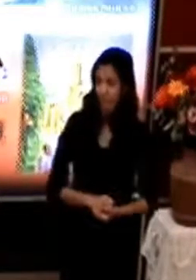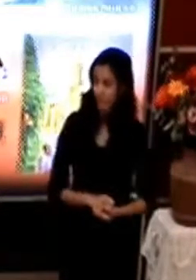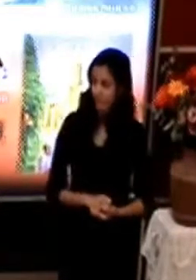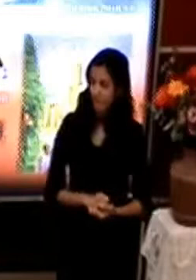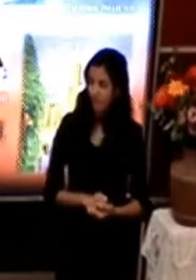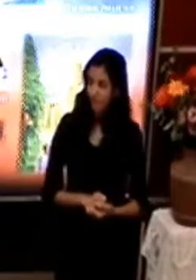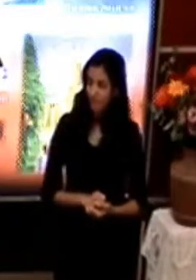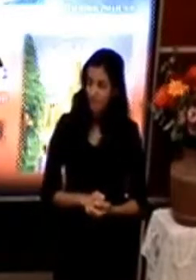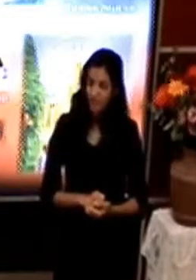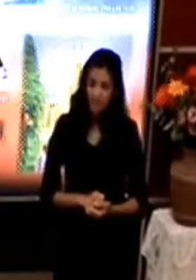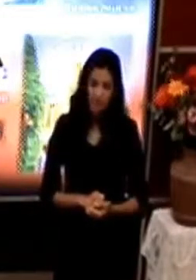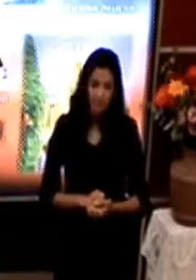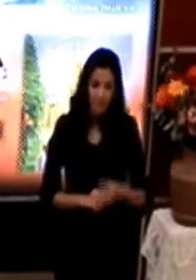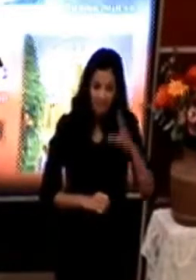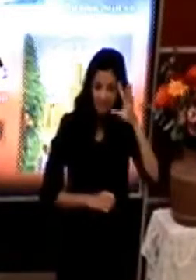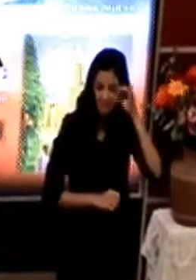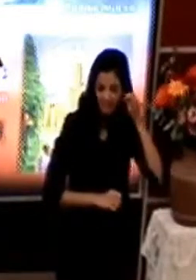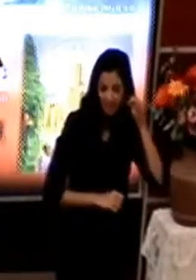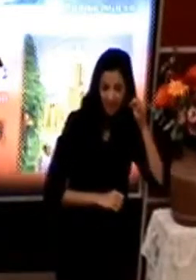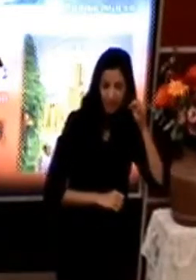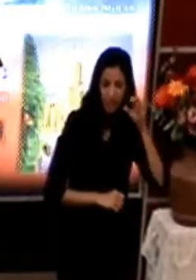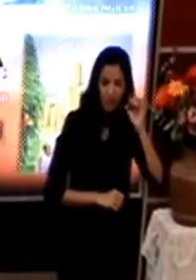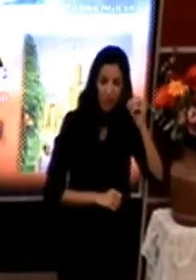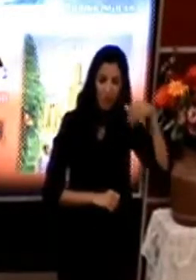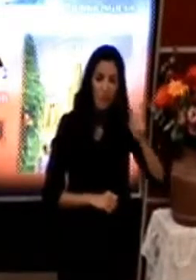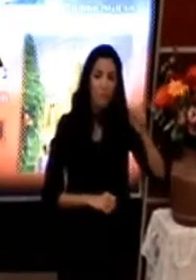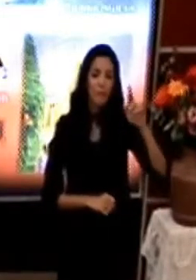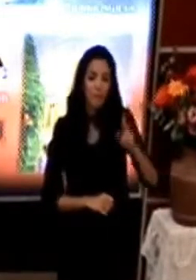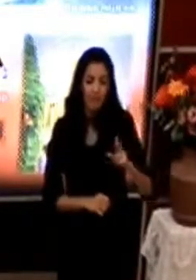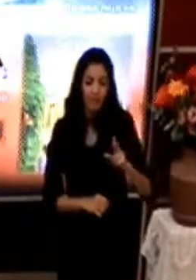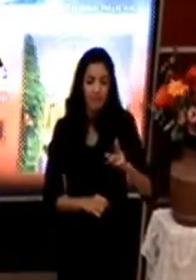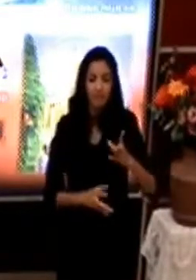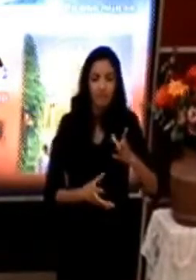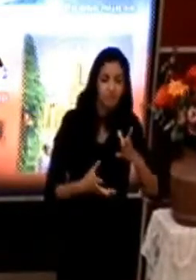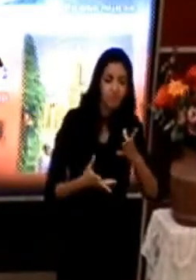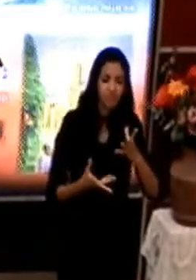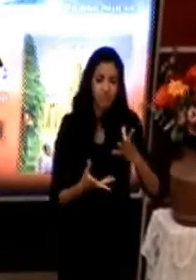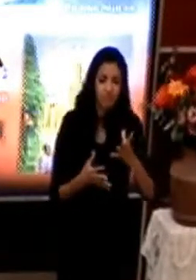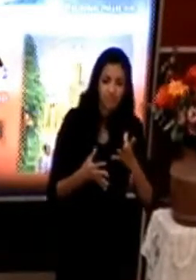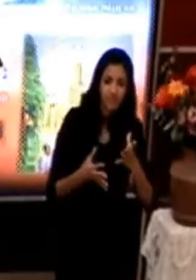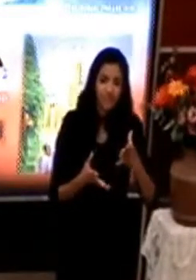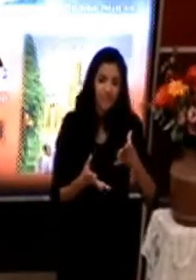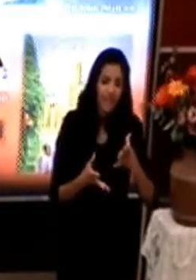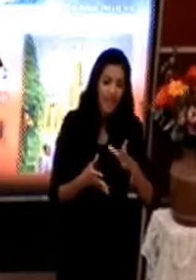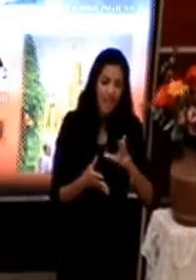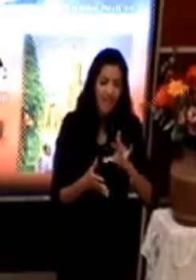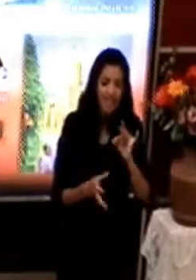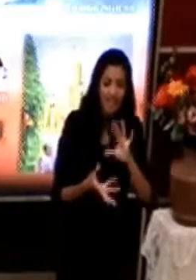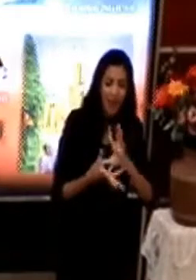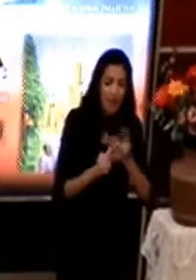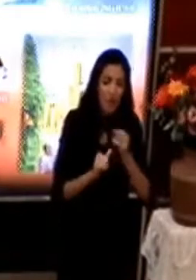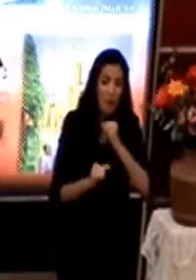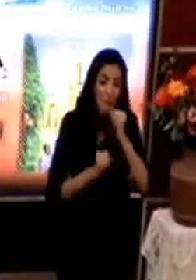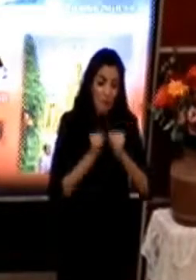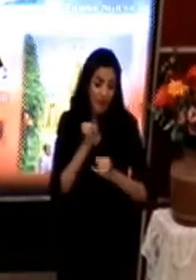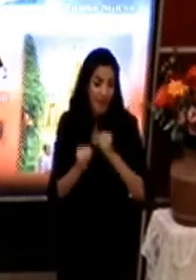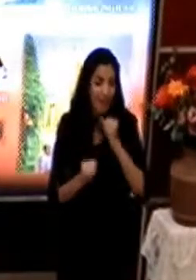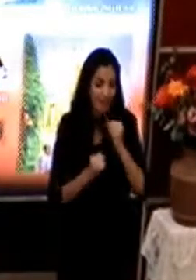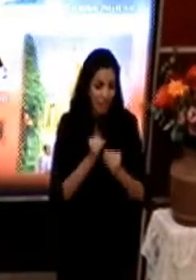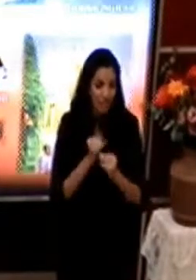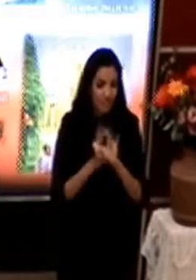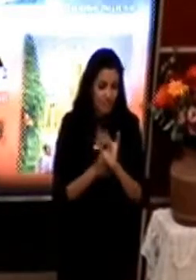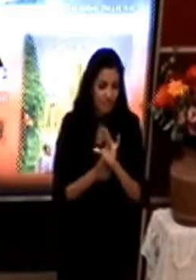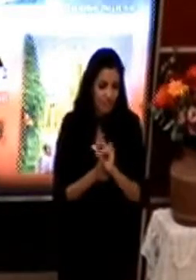yo sé que Omar fue eligiendo algunas palabras para, él me dijo ayer, es difícil contar